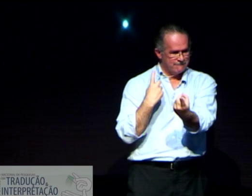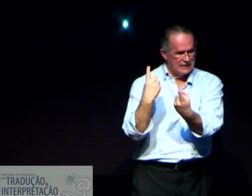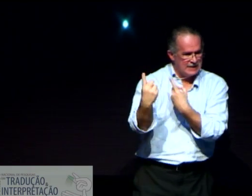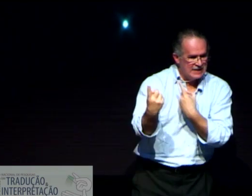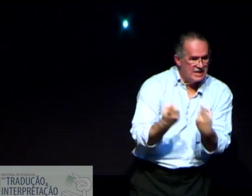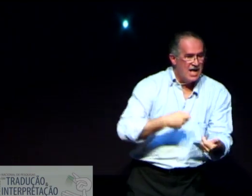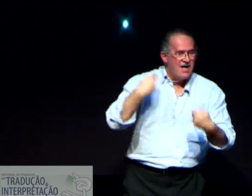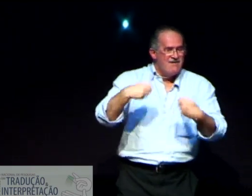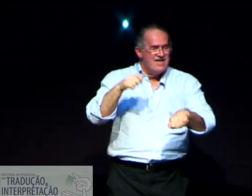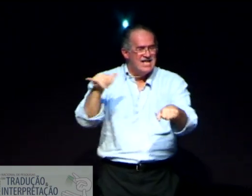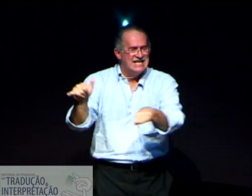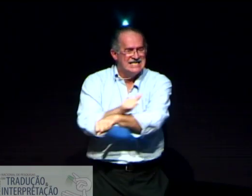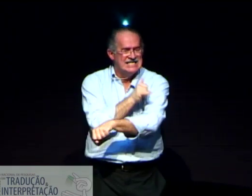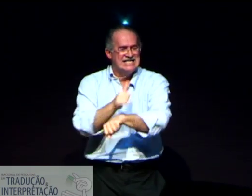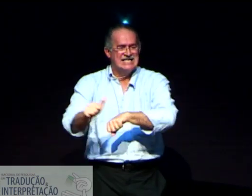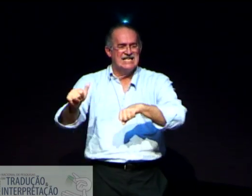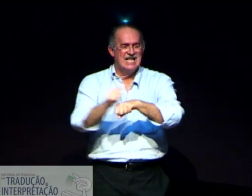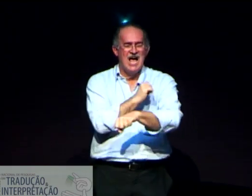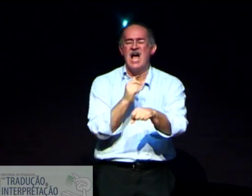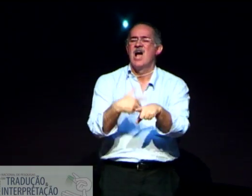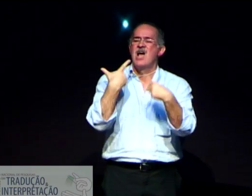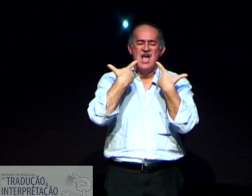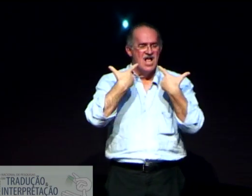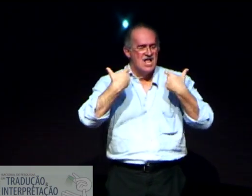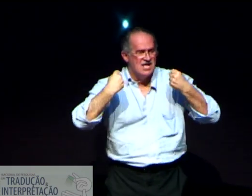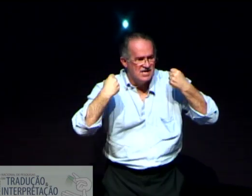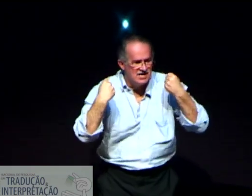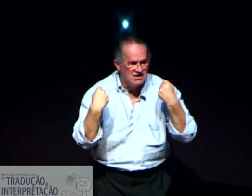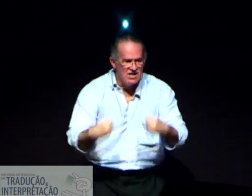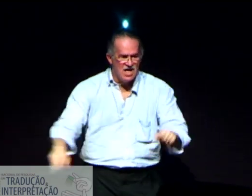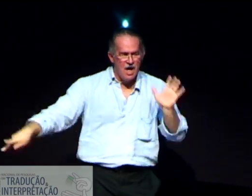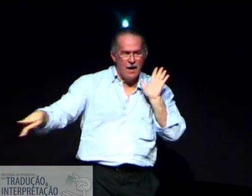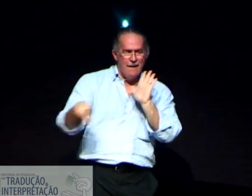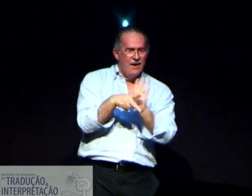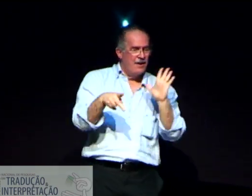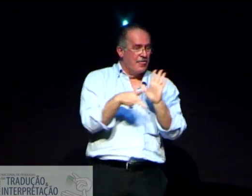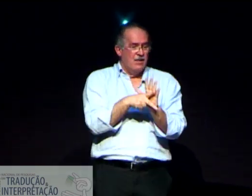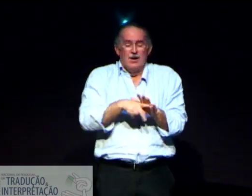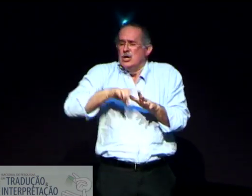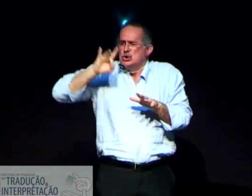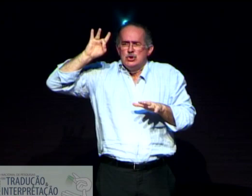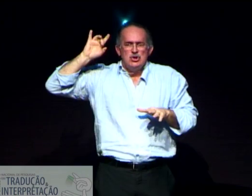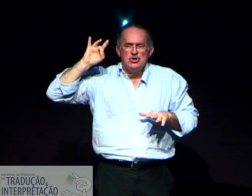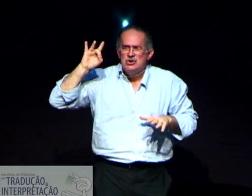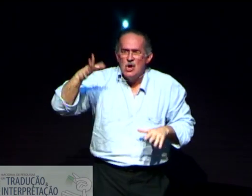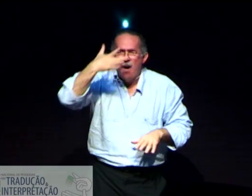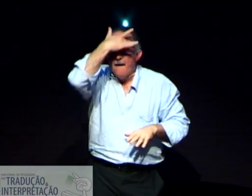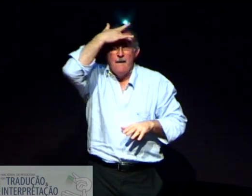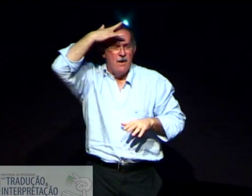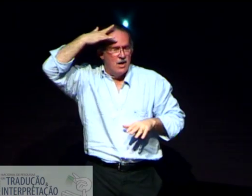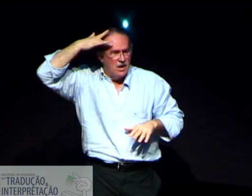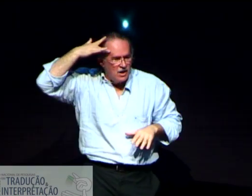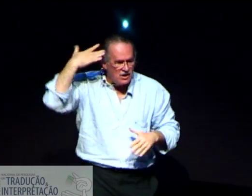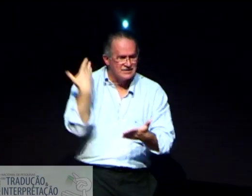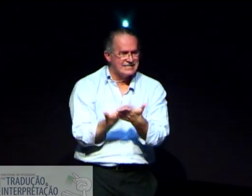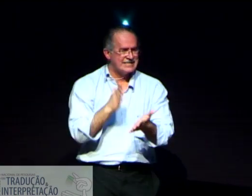vice-versa, implica em estratégias linguísticas próprias, que só